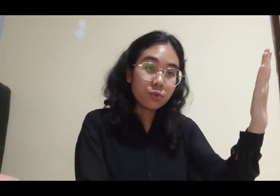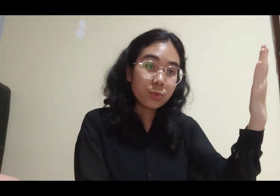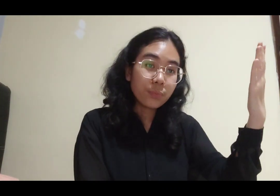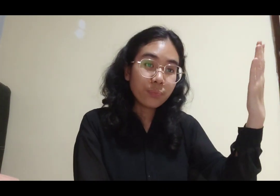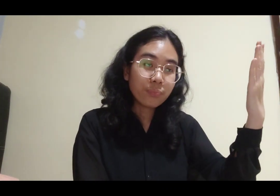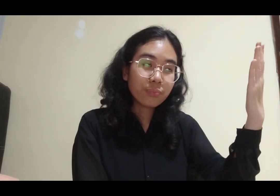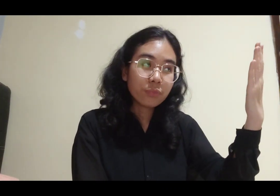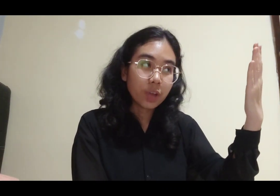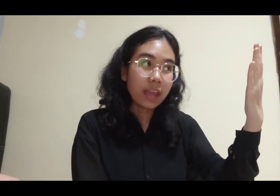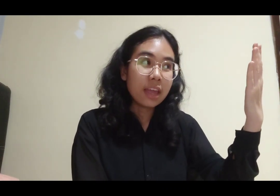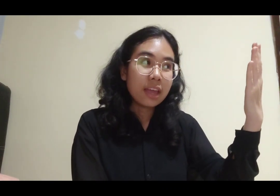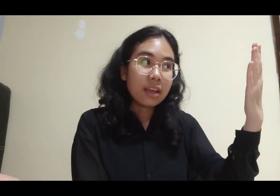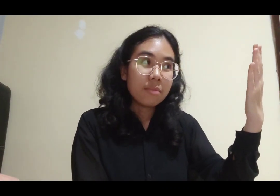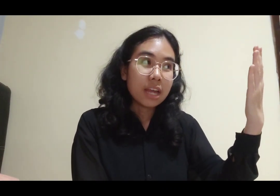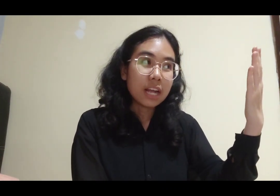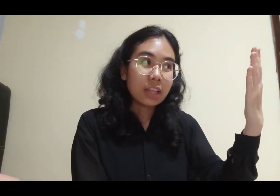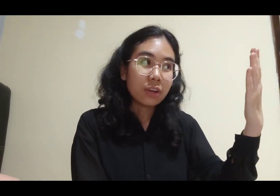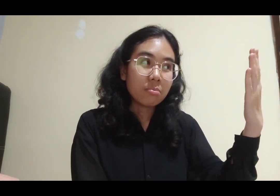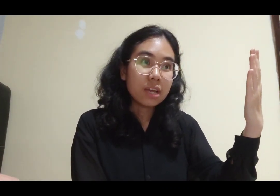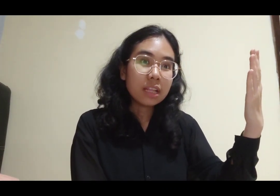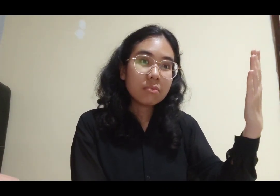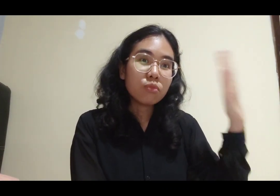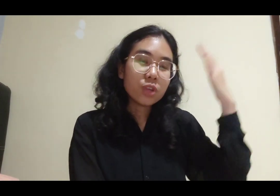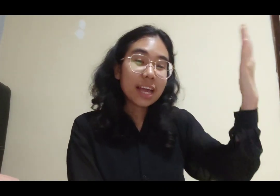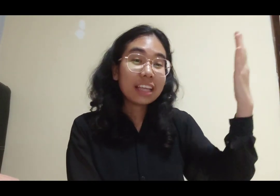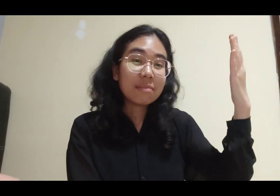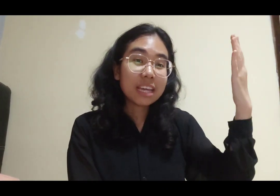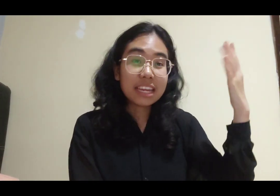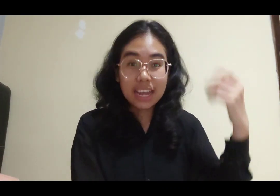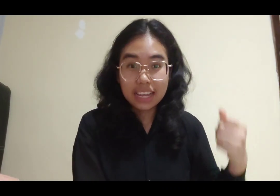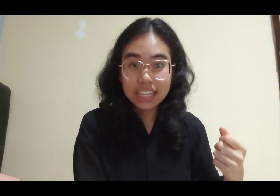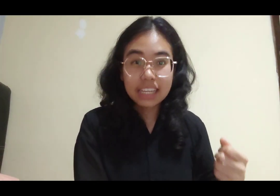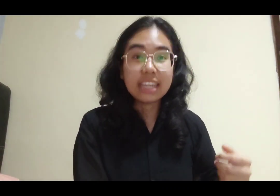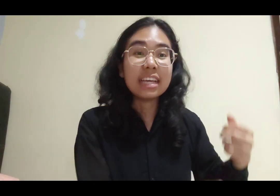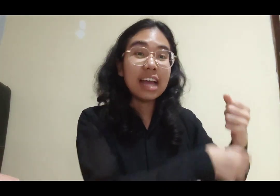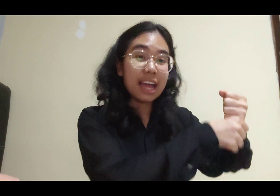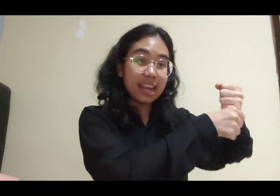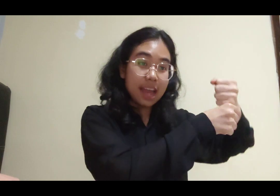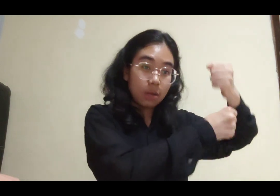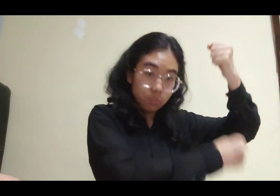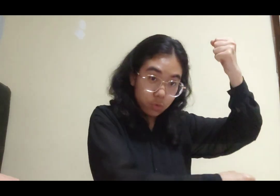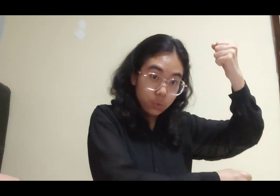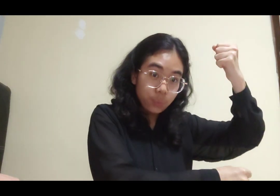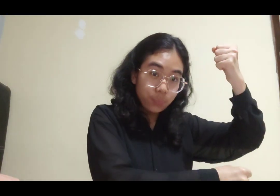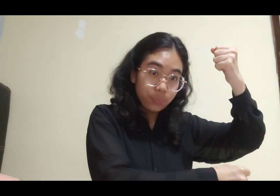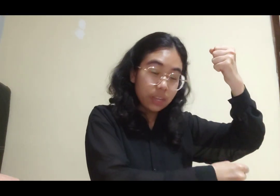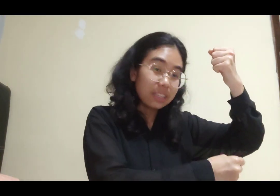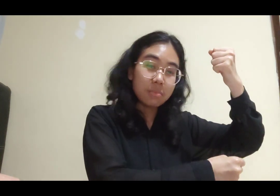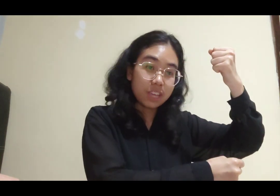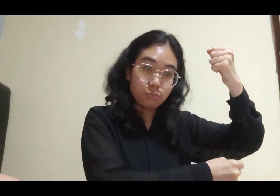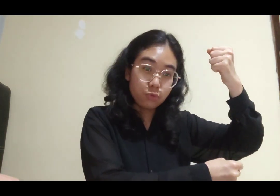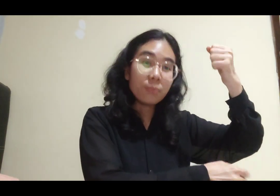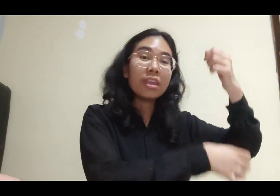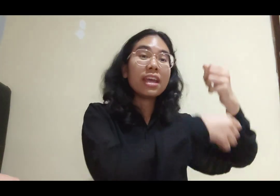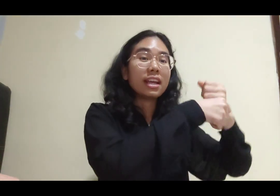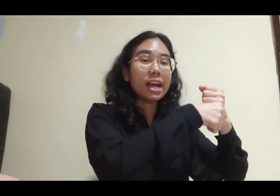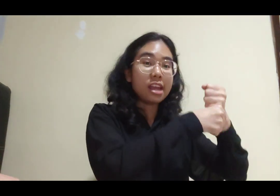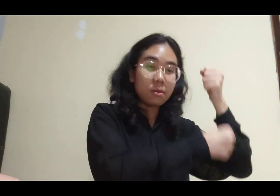tongkatmu. Oke, biar nggak tahu ribet, mu-nya kita bikin di akhir aja. Jadi gadamu, nggak usah bikin mu,